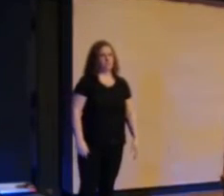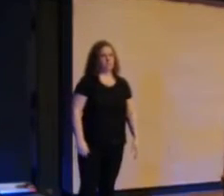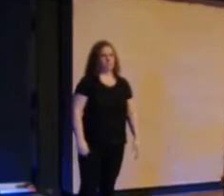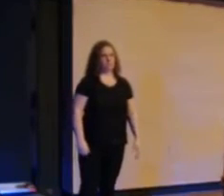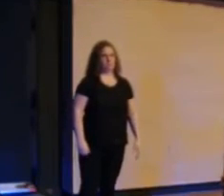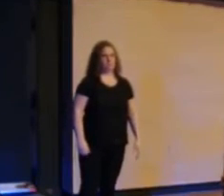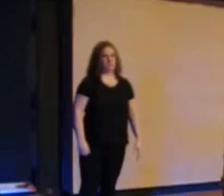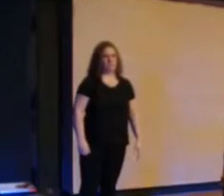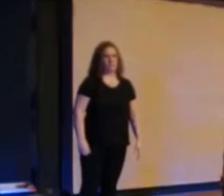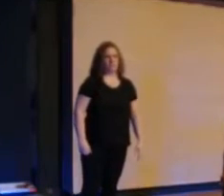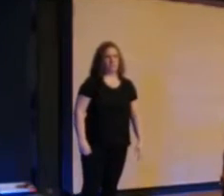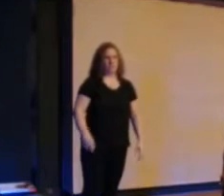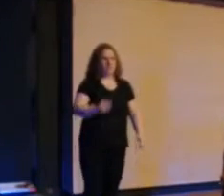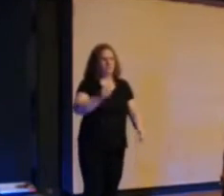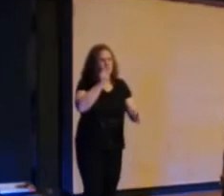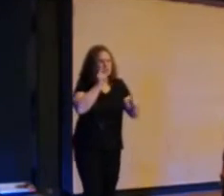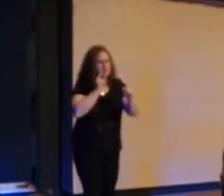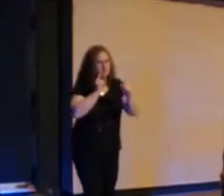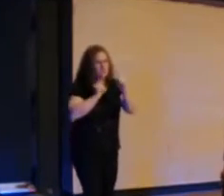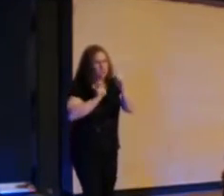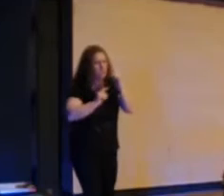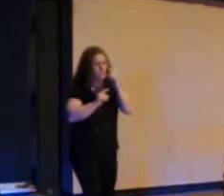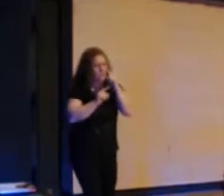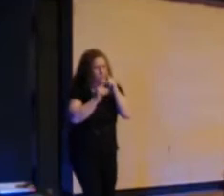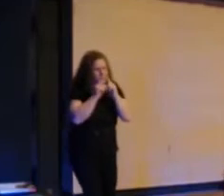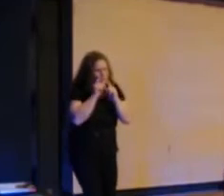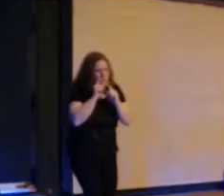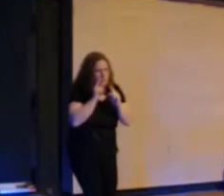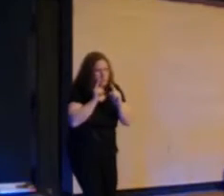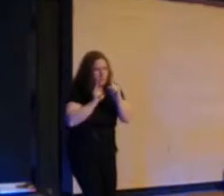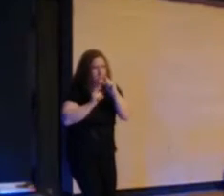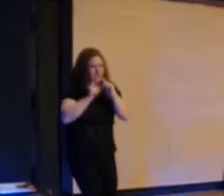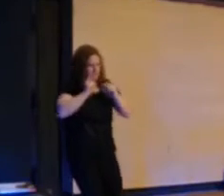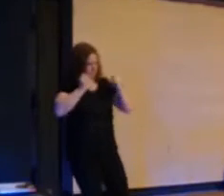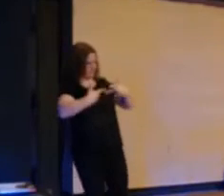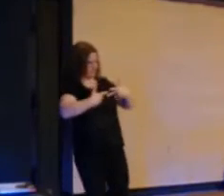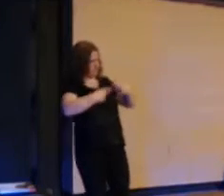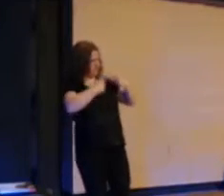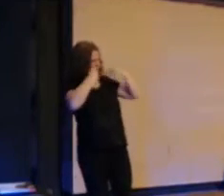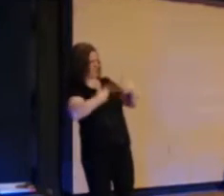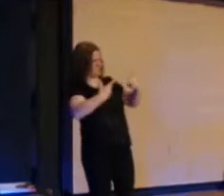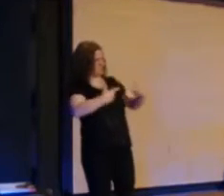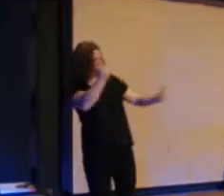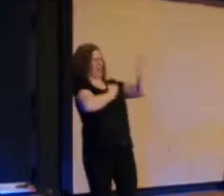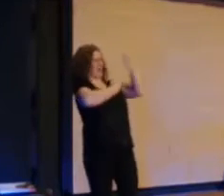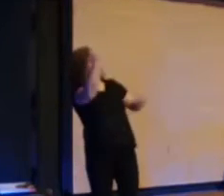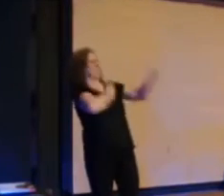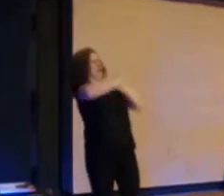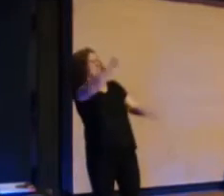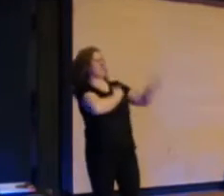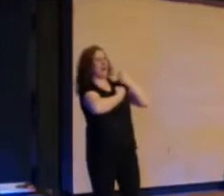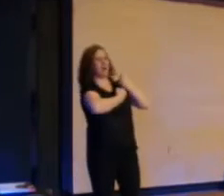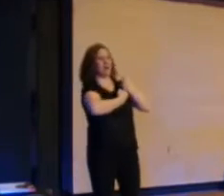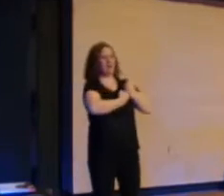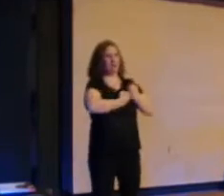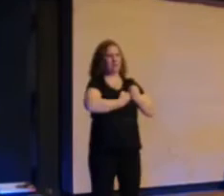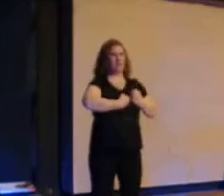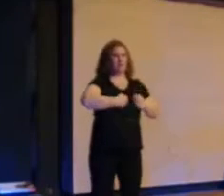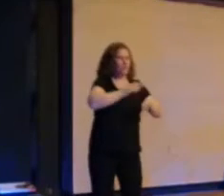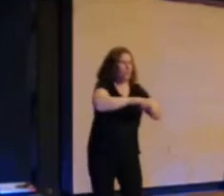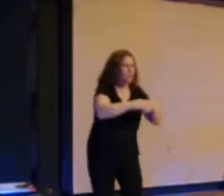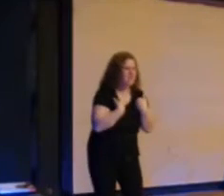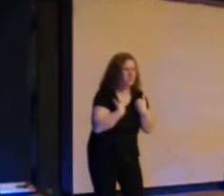Llora amargada, se hiere con sus propias palabras. Je suis la coupable. Il me manque tout. Je